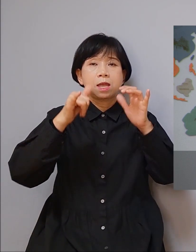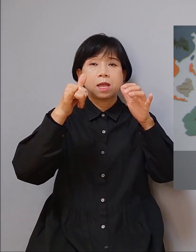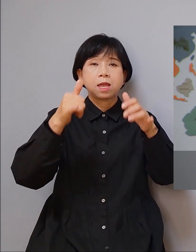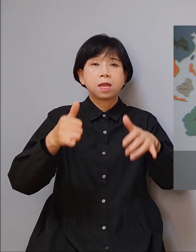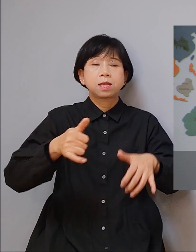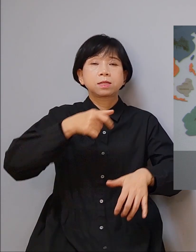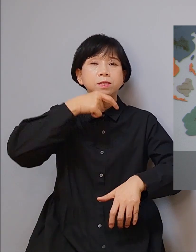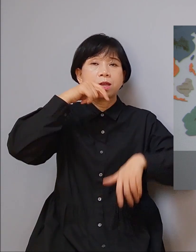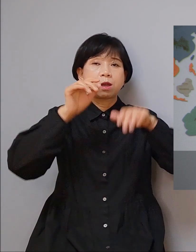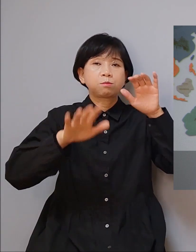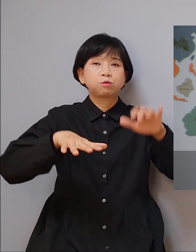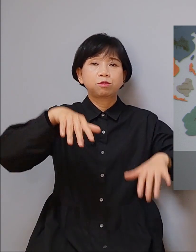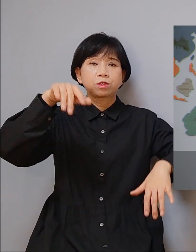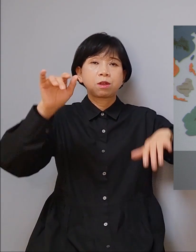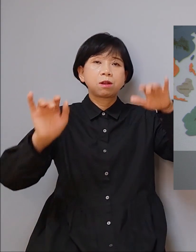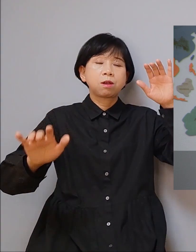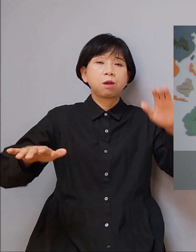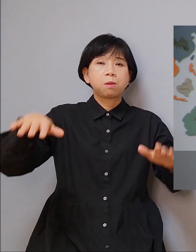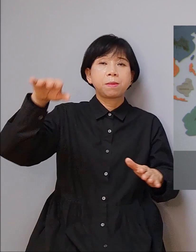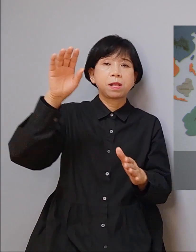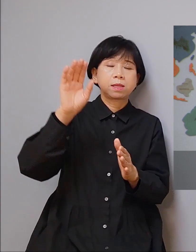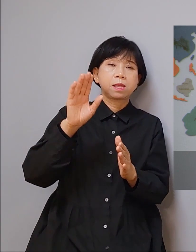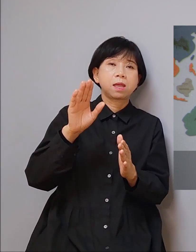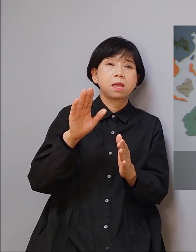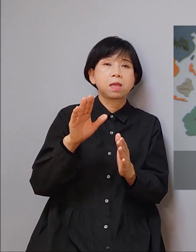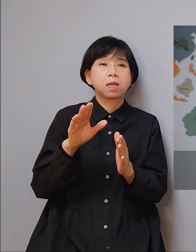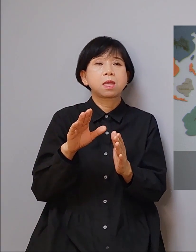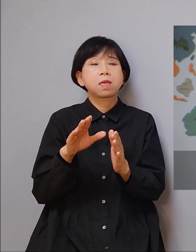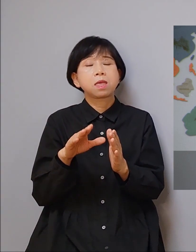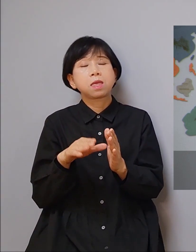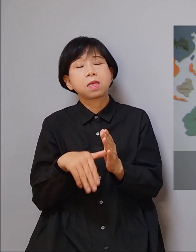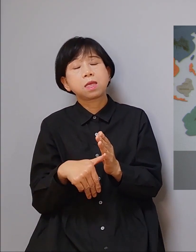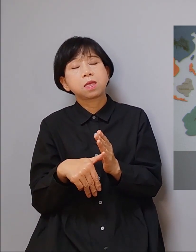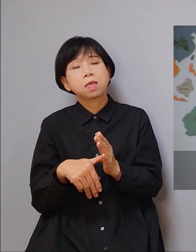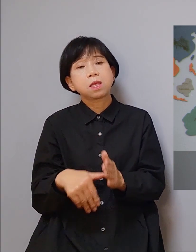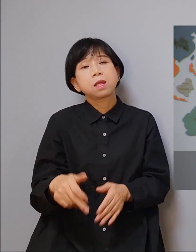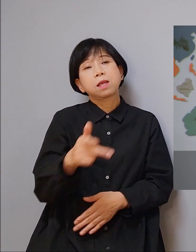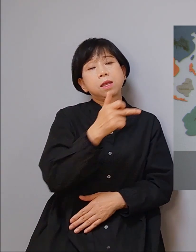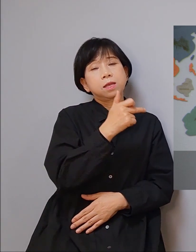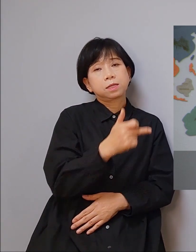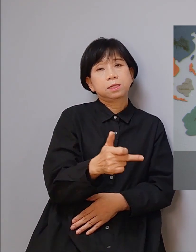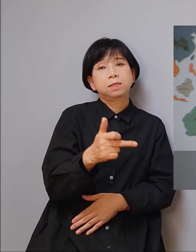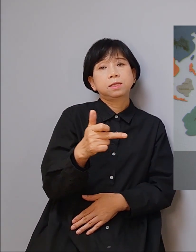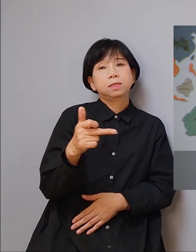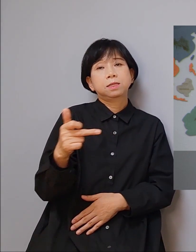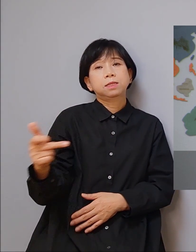예수여, 세상 물결 험할 때